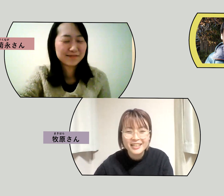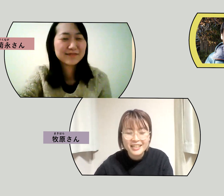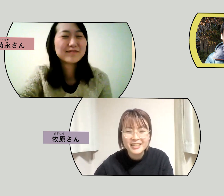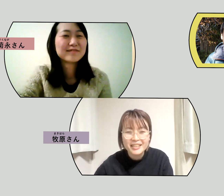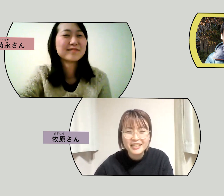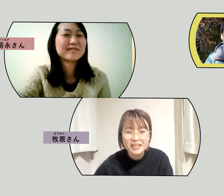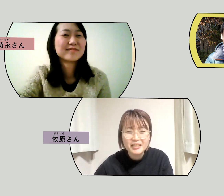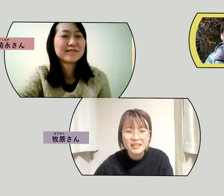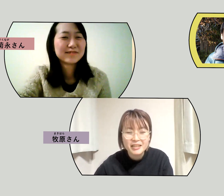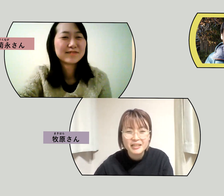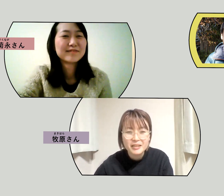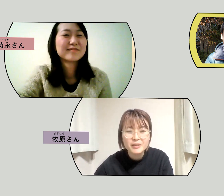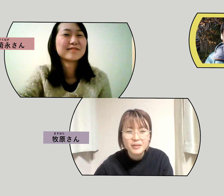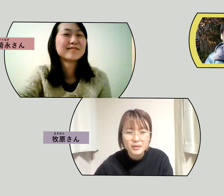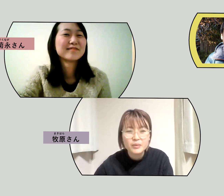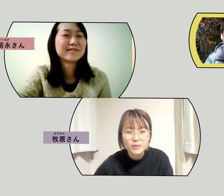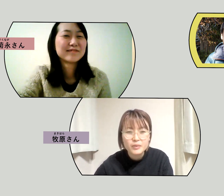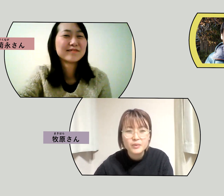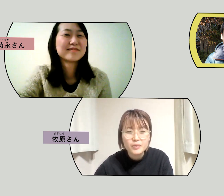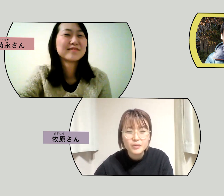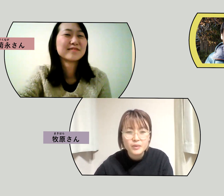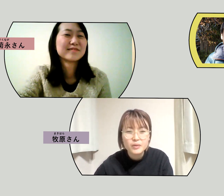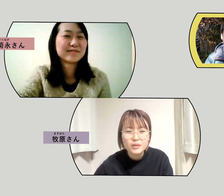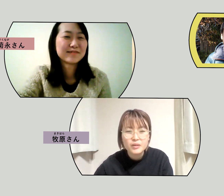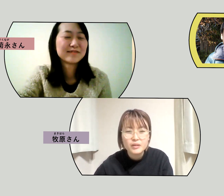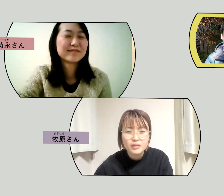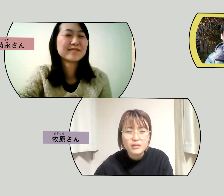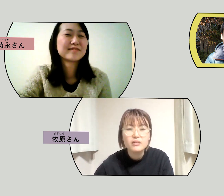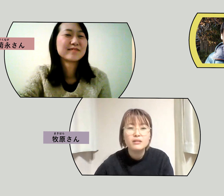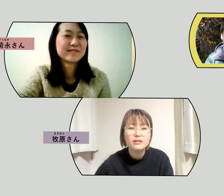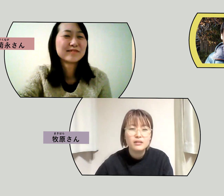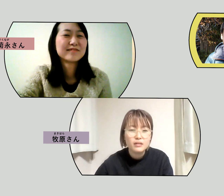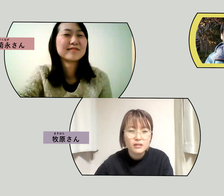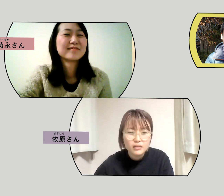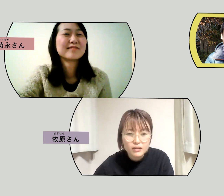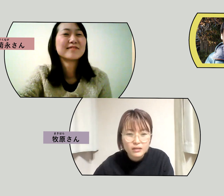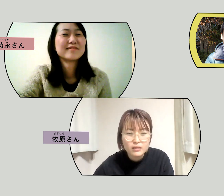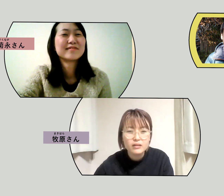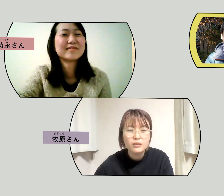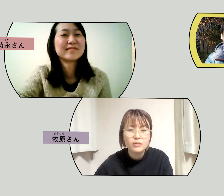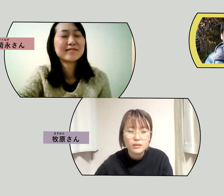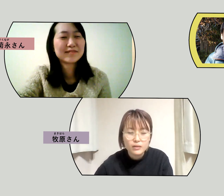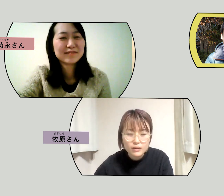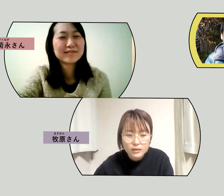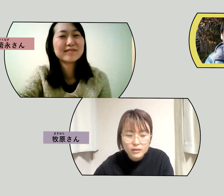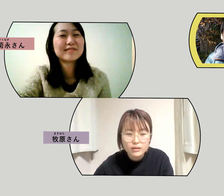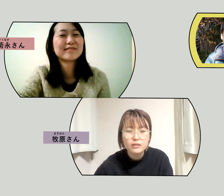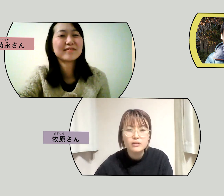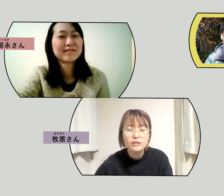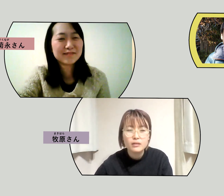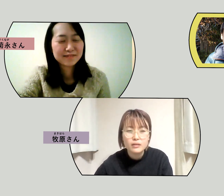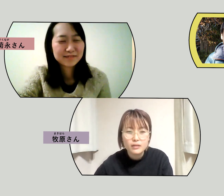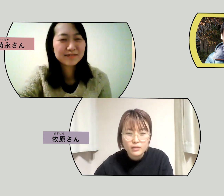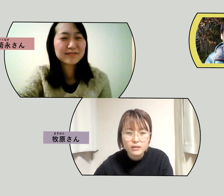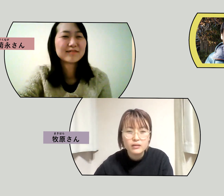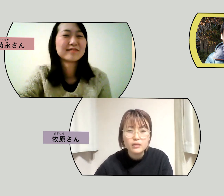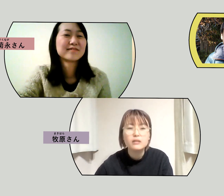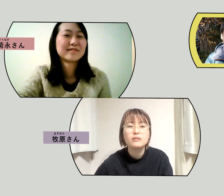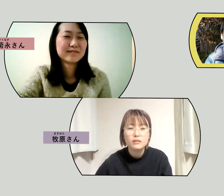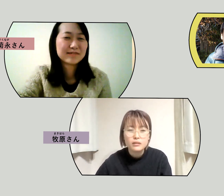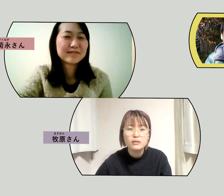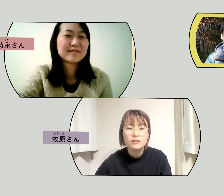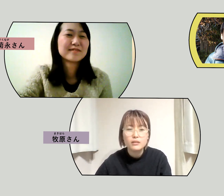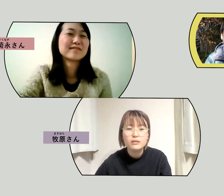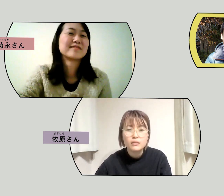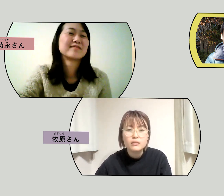全てというかほとんどなくなると今度頼れるものっていうのは音か匂いか触れる触覚家とかに